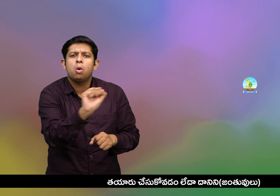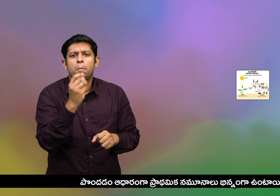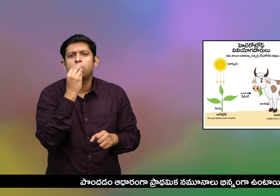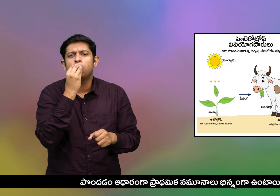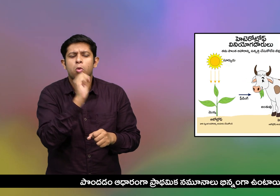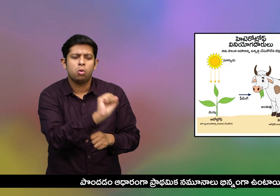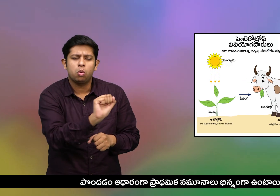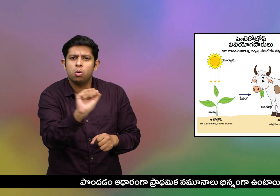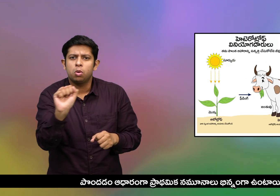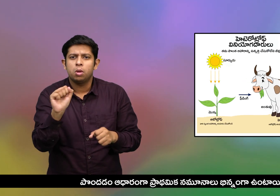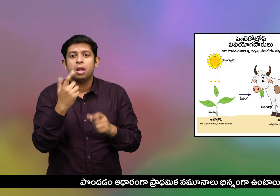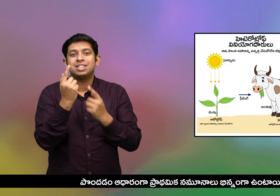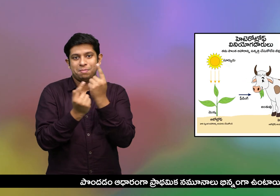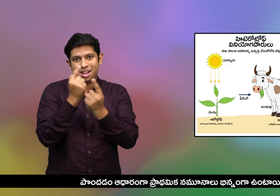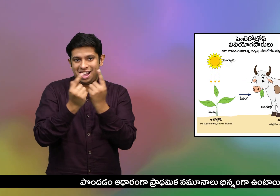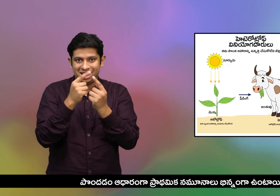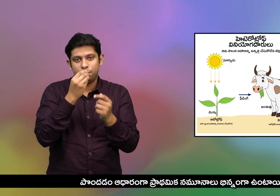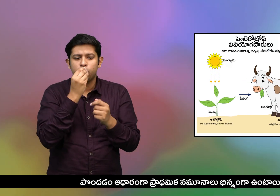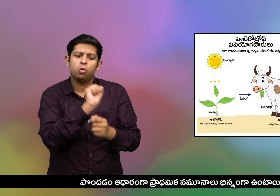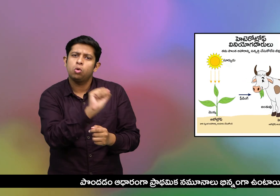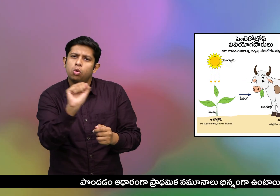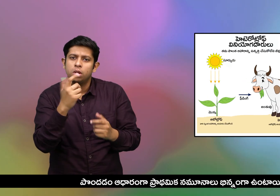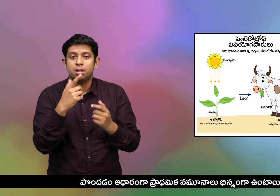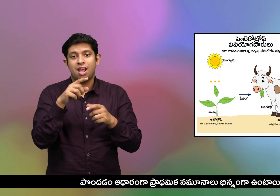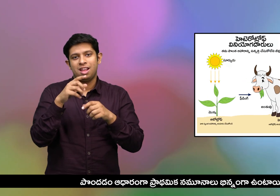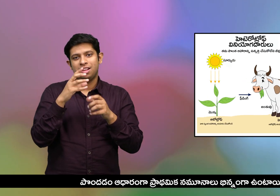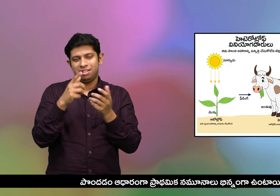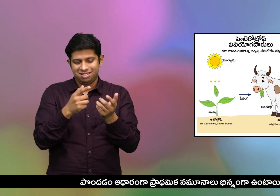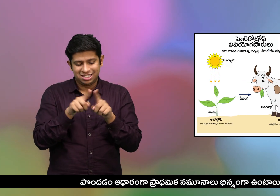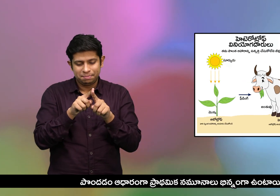జంతువులు పొందడం ఆధారంగా ప్రాథమిక నమూనాలు భిన్నంగా ఉంటాయి.